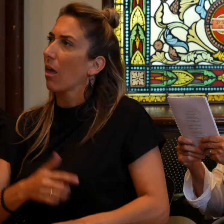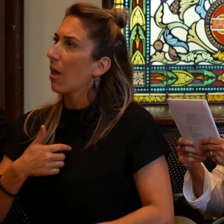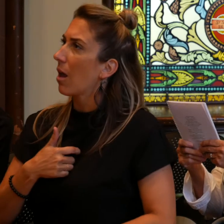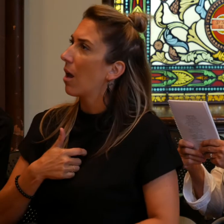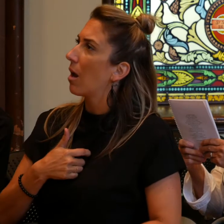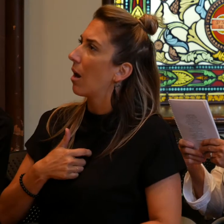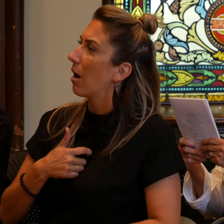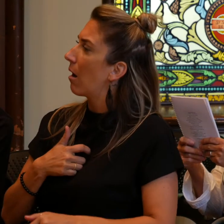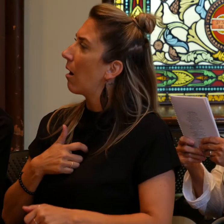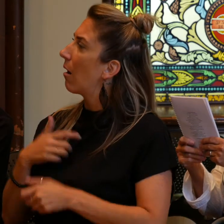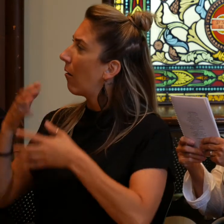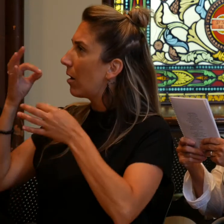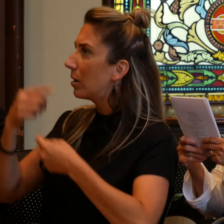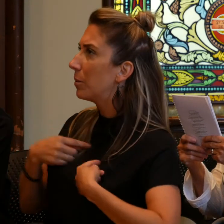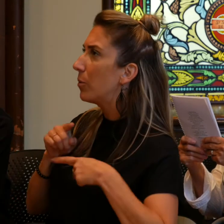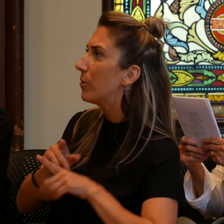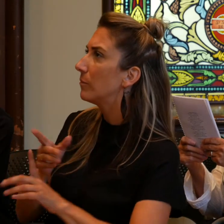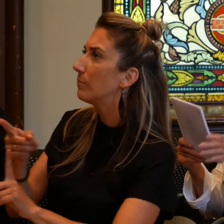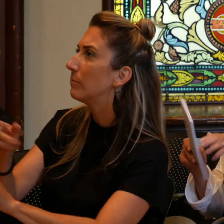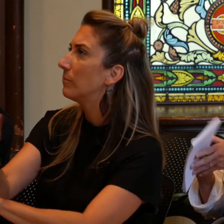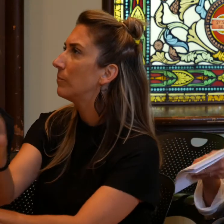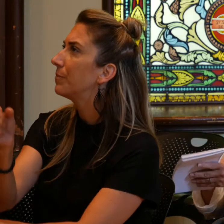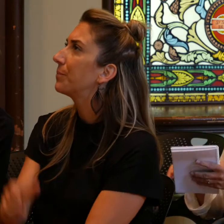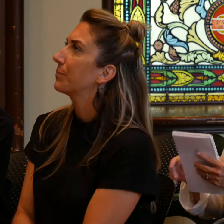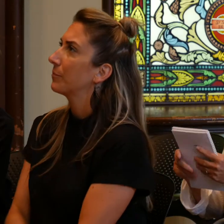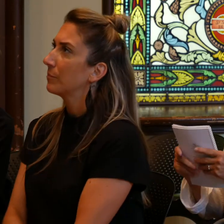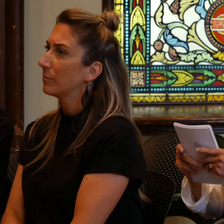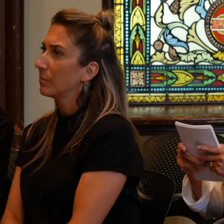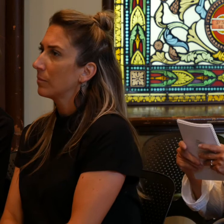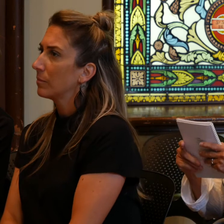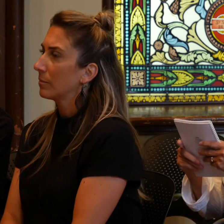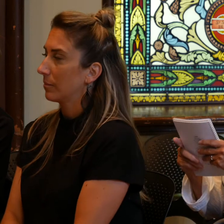coup, maîtres de mon destin.